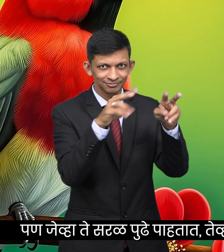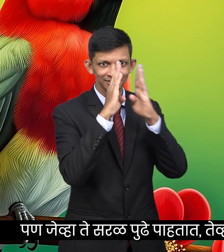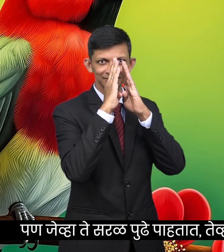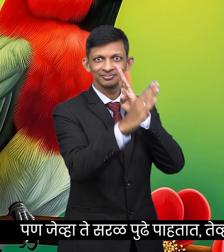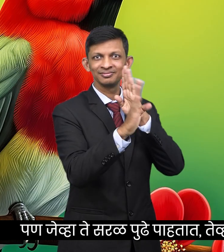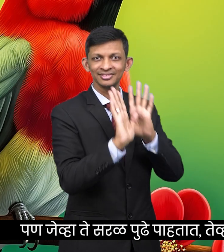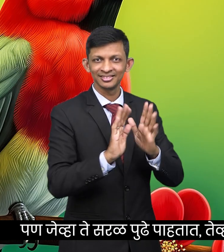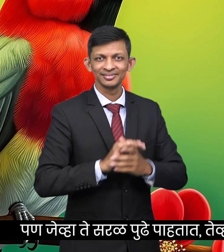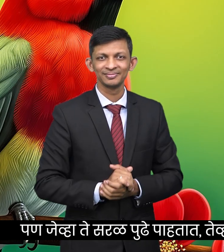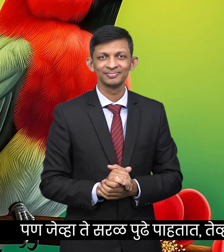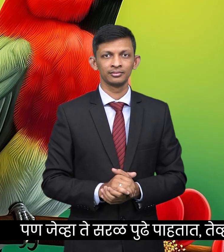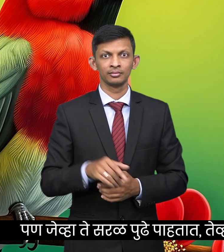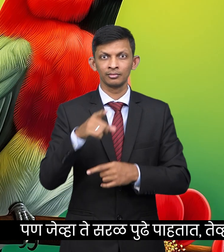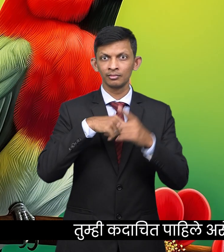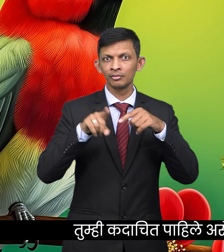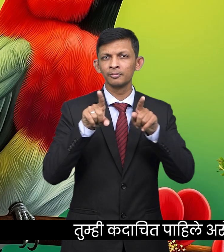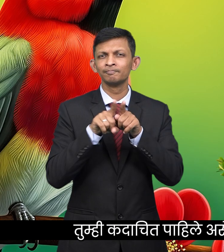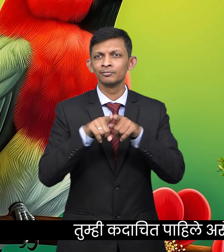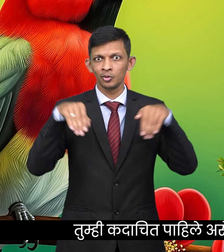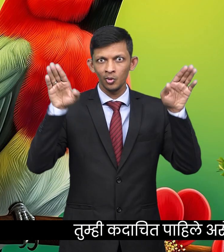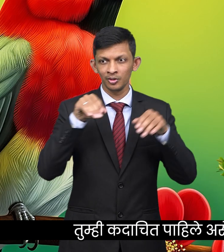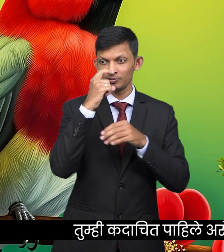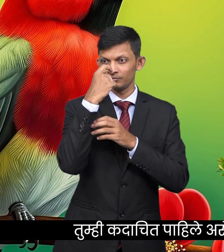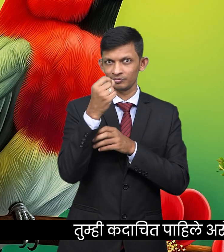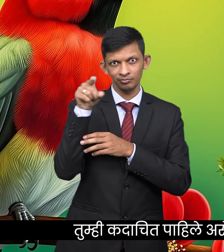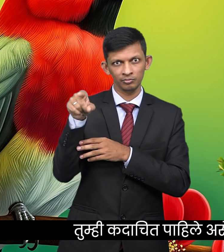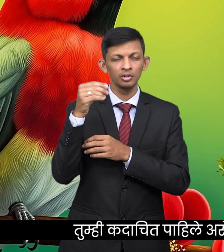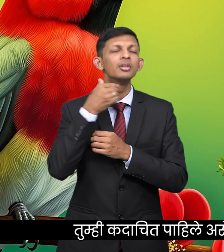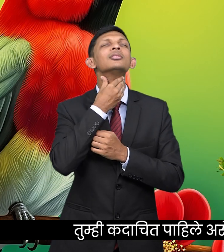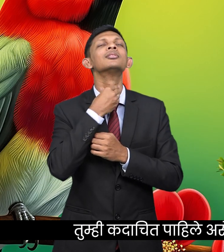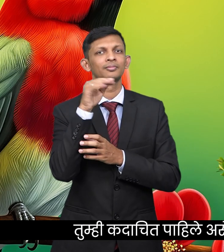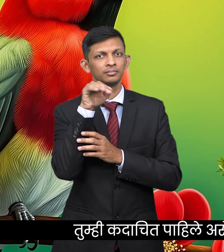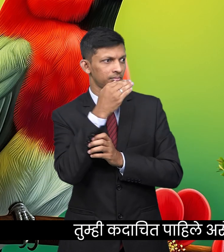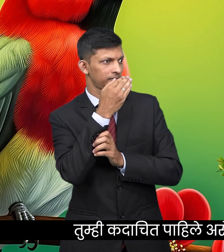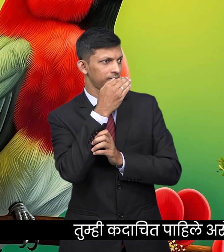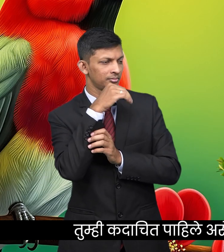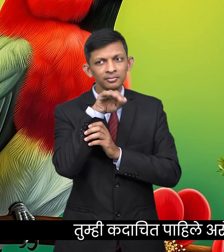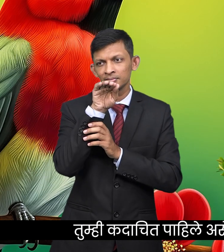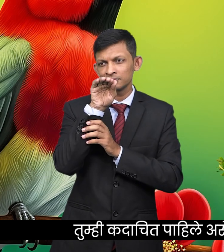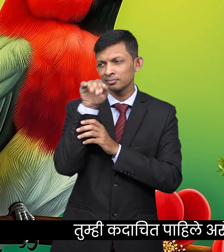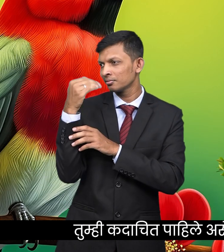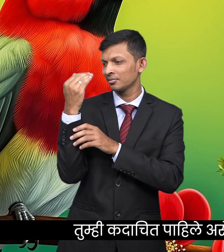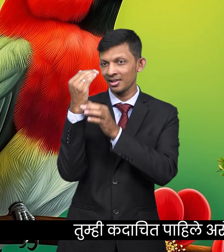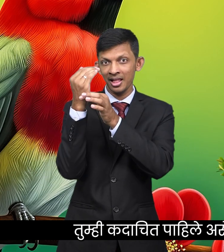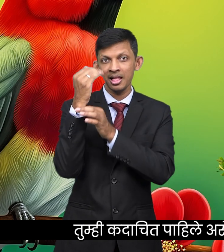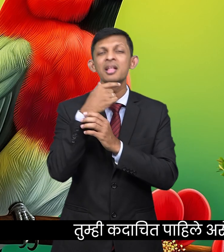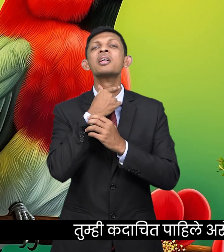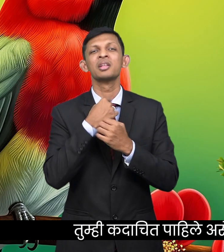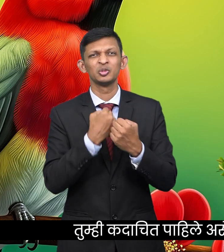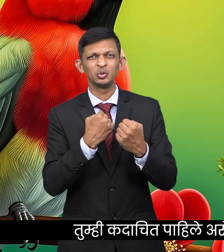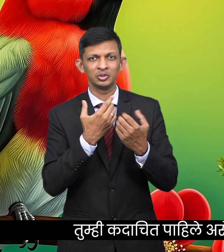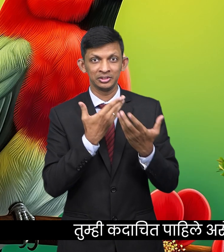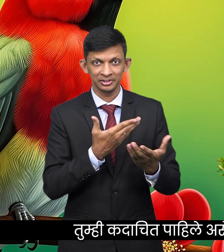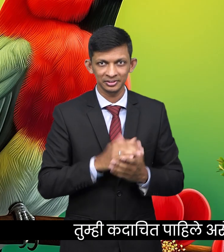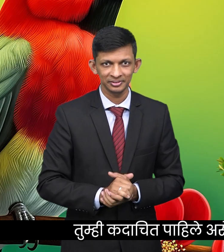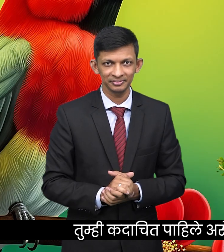केंद्रित करतात. तुम्ही कदाचित पाहिले असेल की पक्षी आपली मान खूप